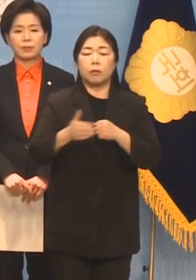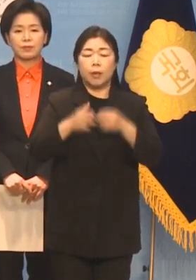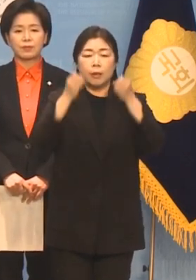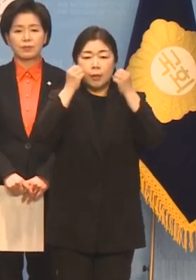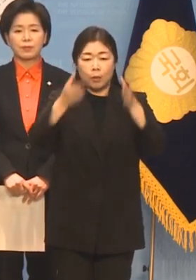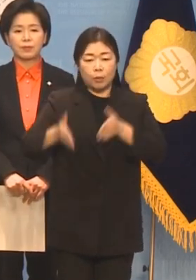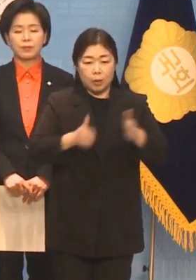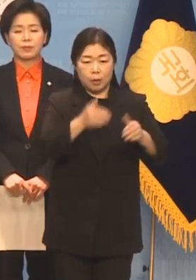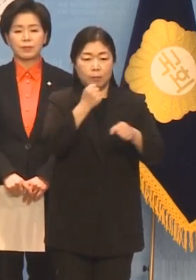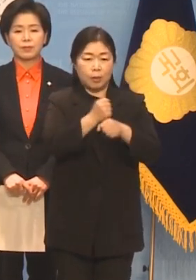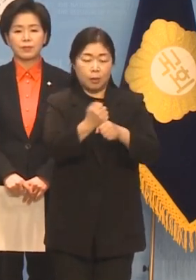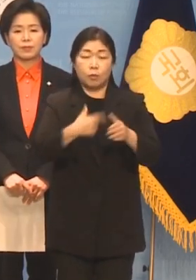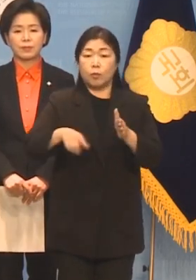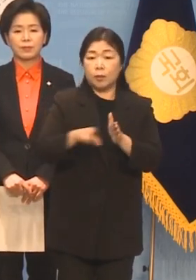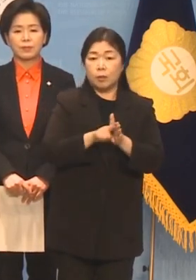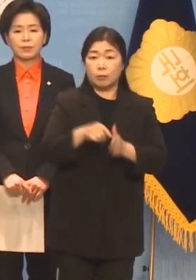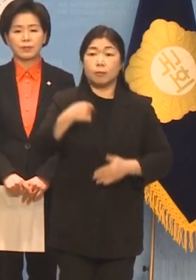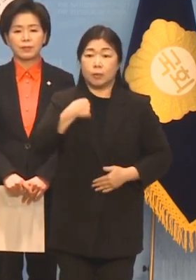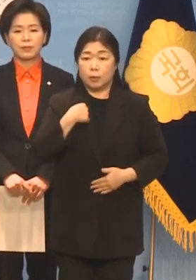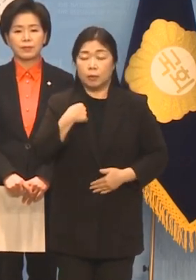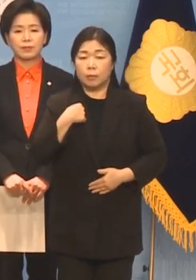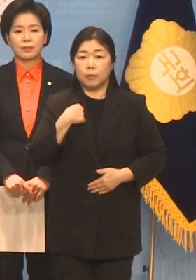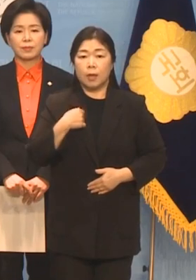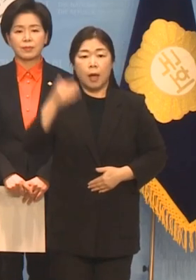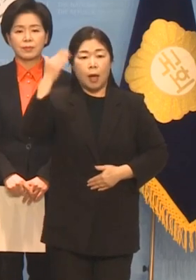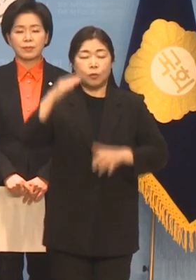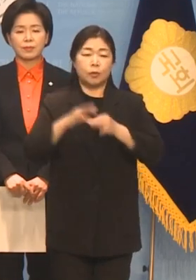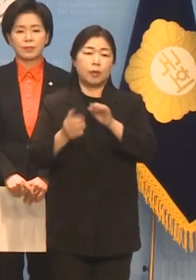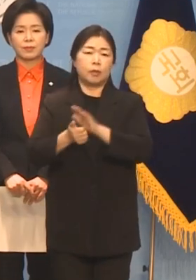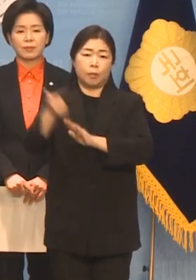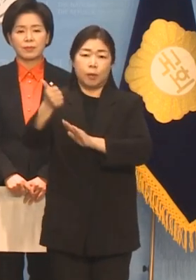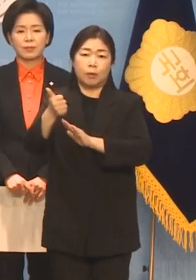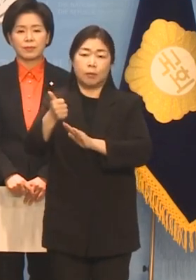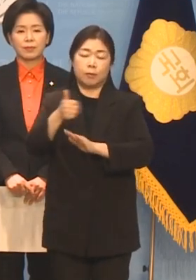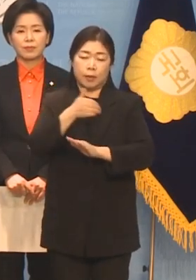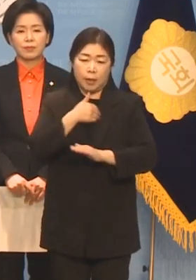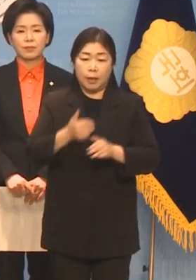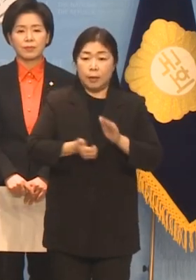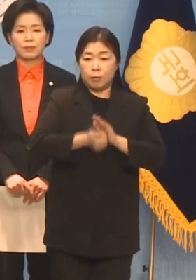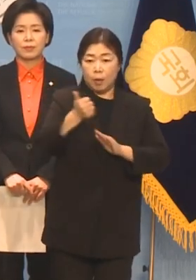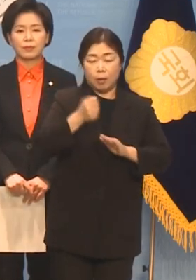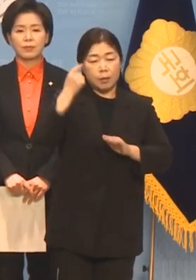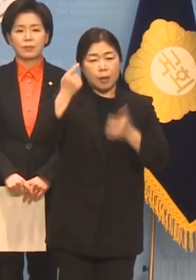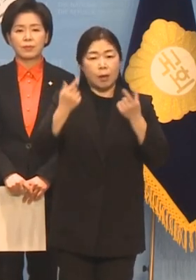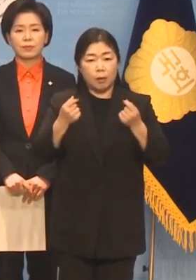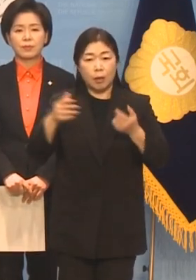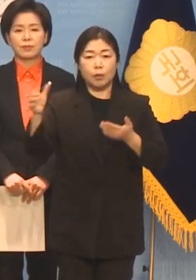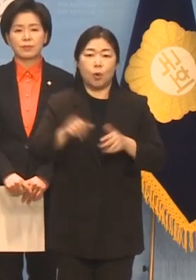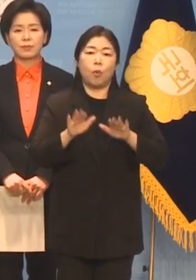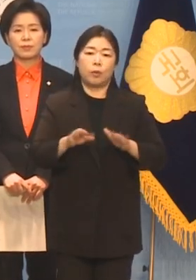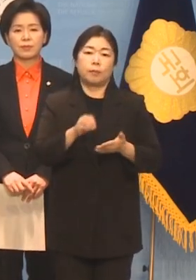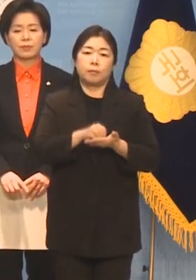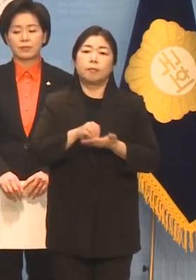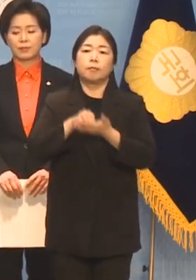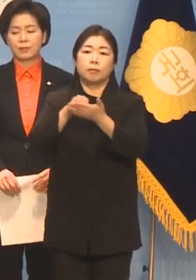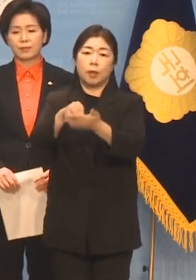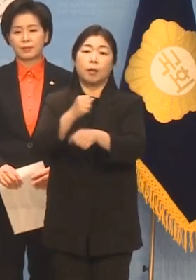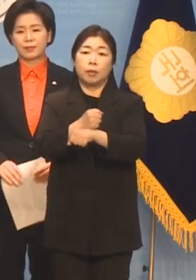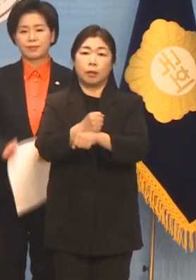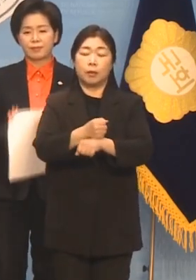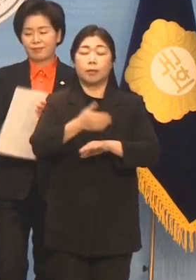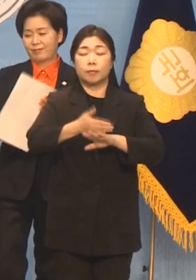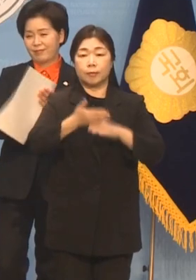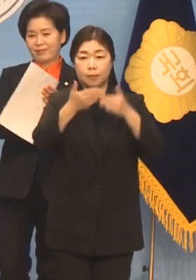길을 개척하기 위해 저는 한국의 희망을 저의 희망으로 삼아 오늘 입당하고자 합니다.